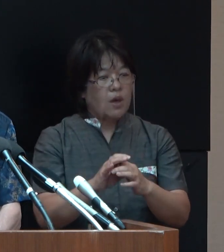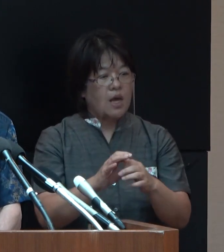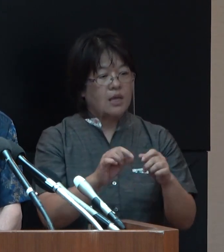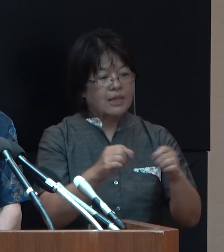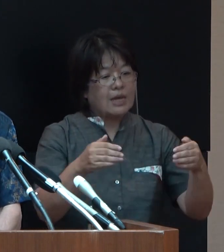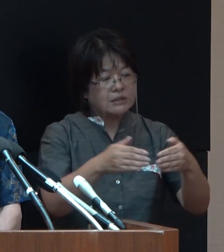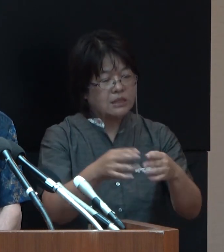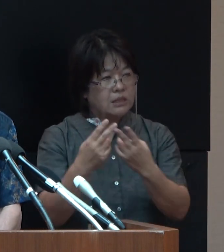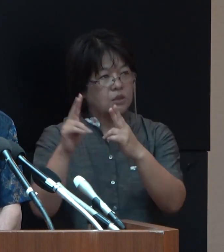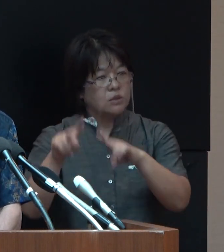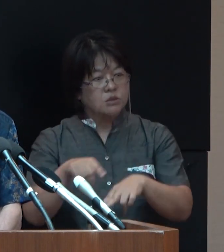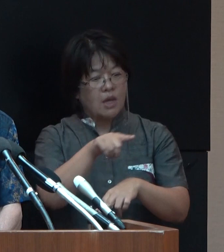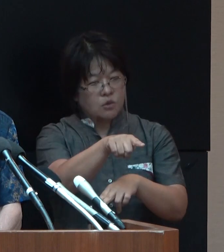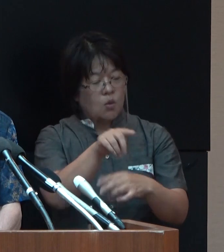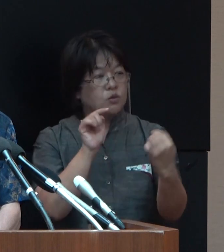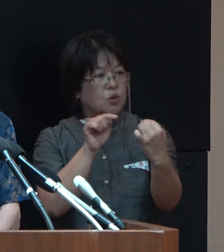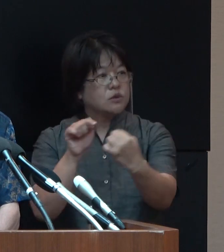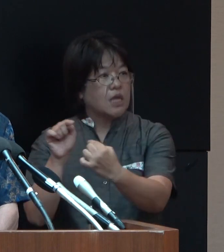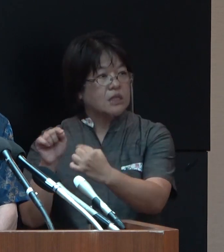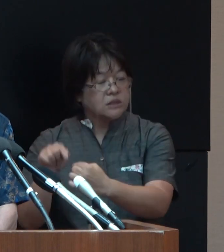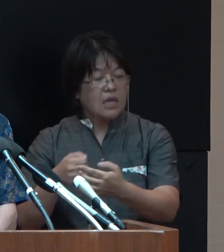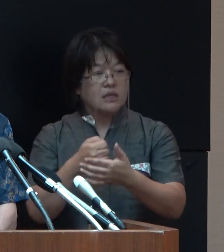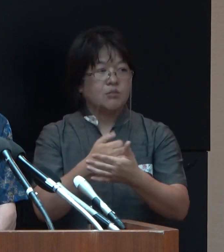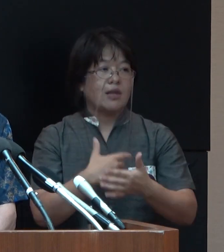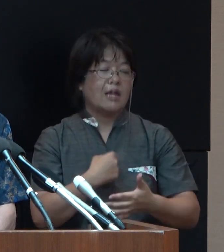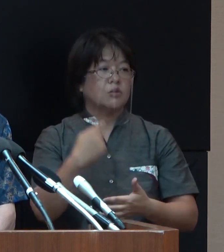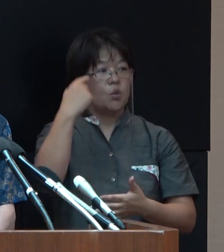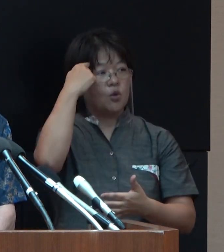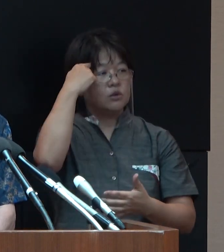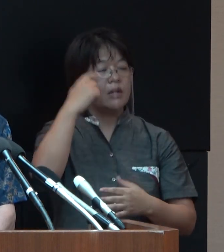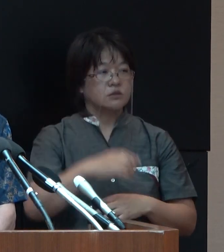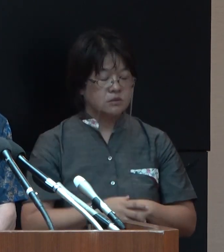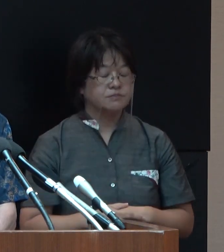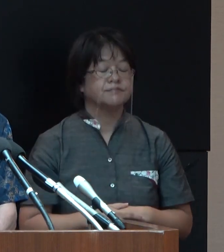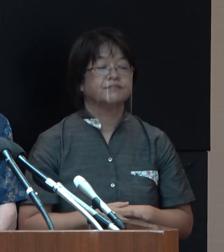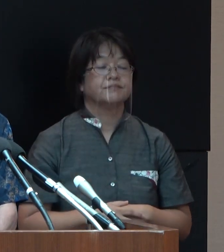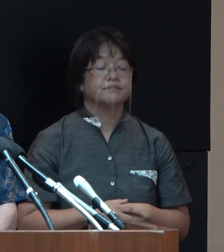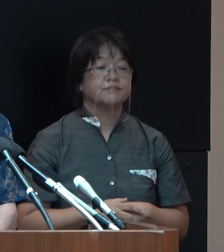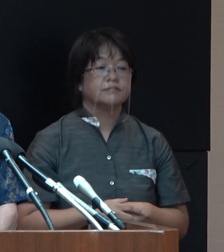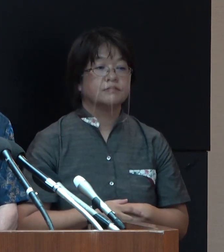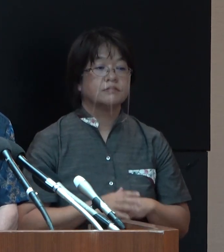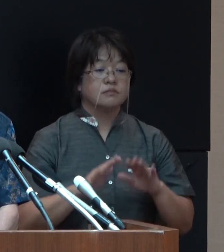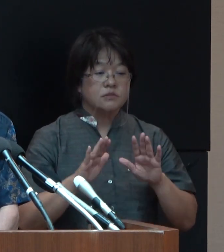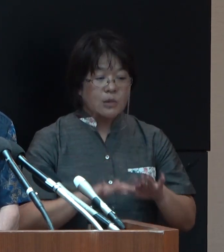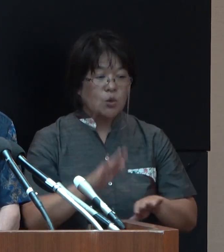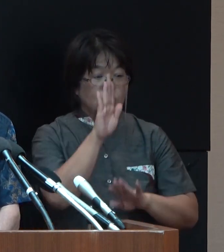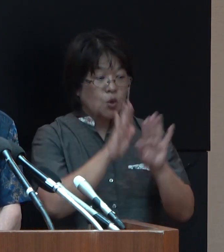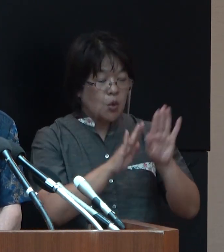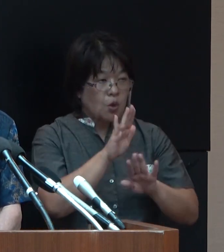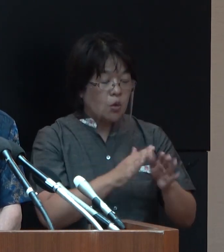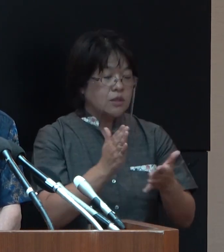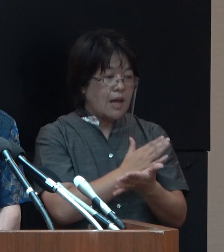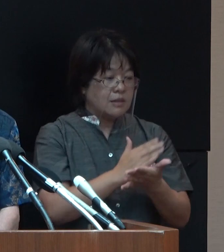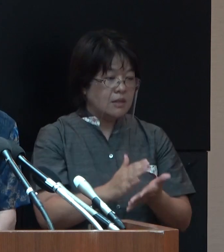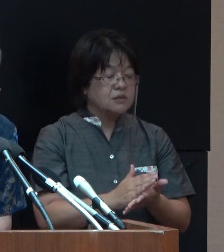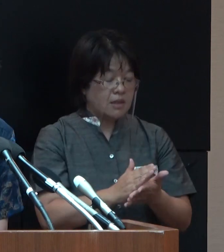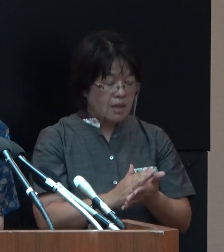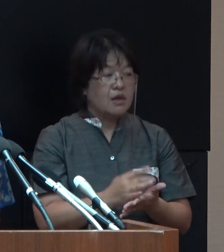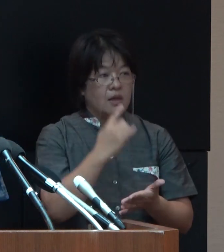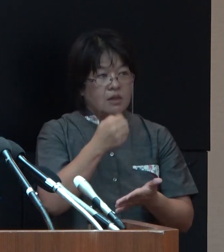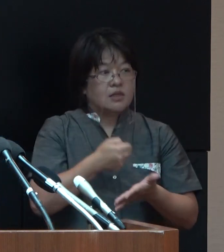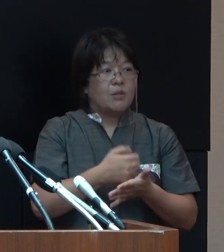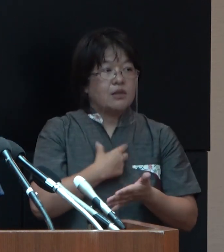と協議をして調整をさせていただきたいと思います。重々その、状況を見極めて判断をしたいと思